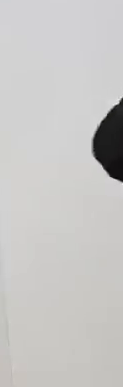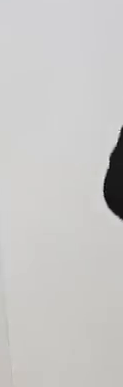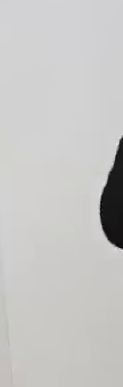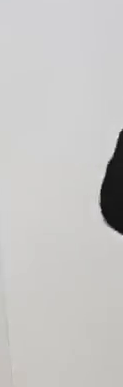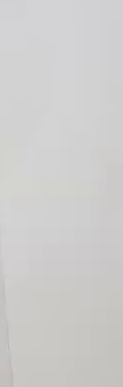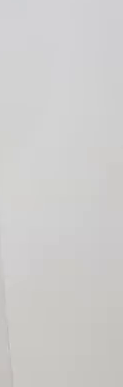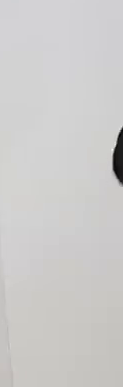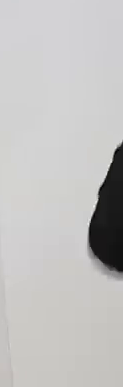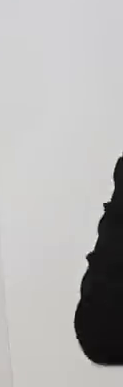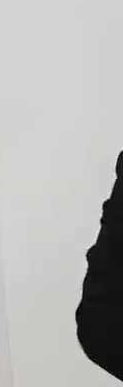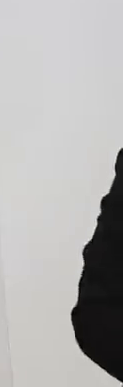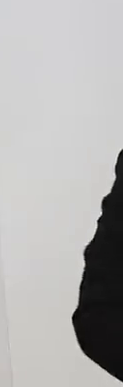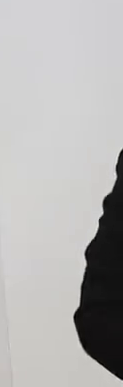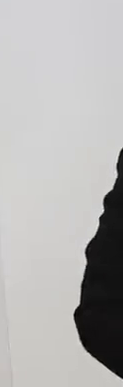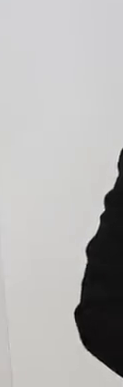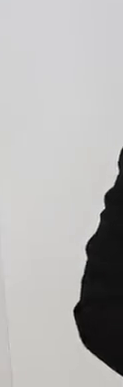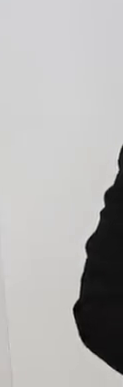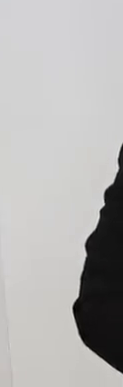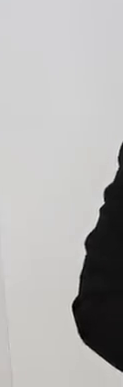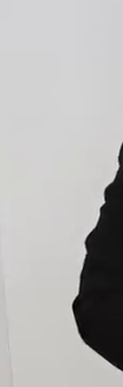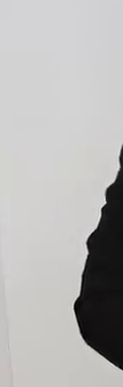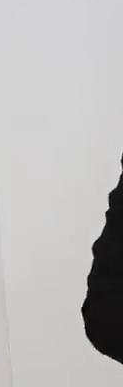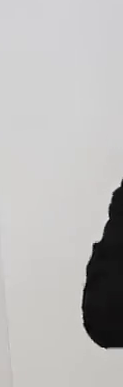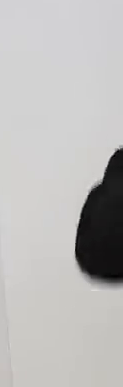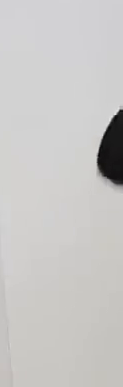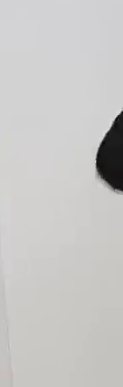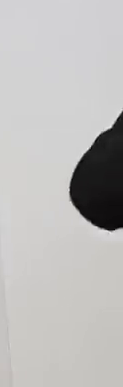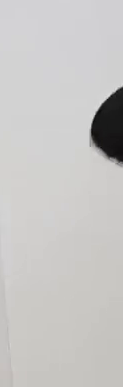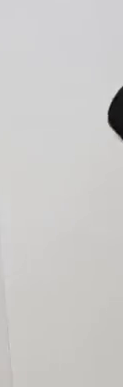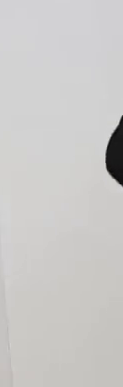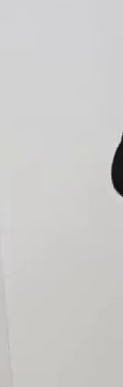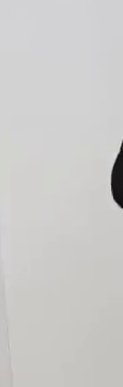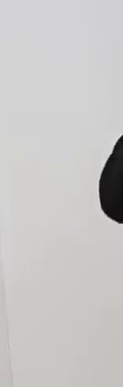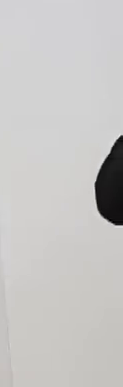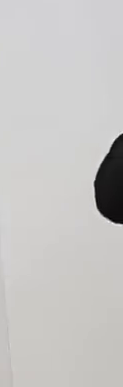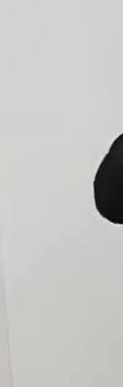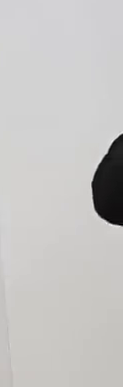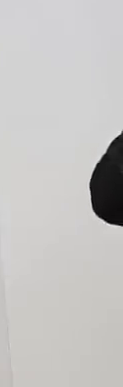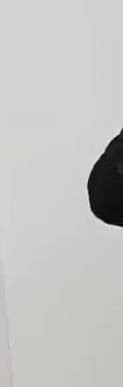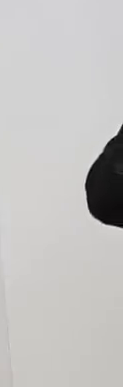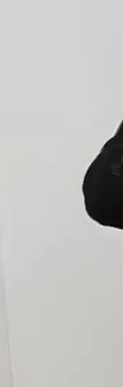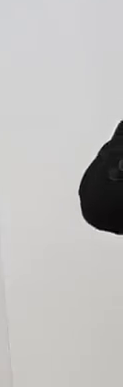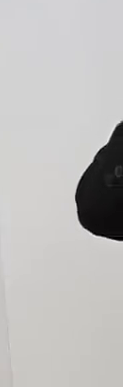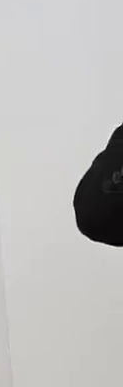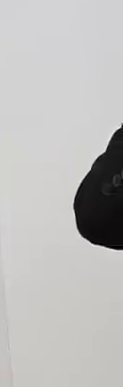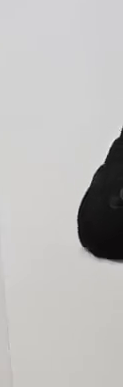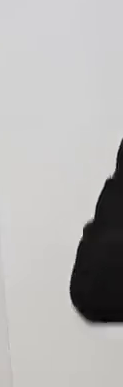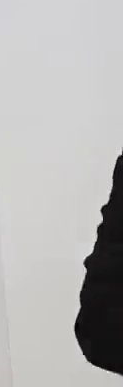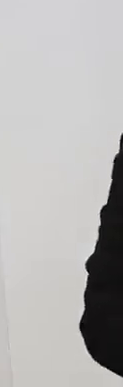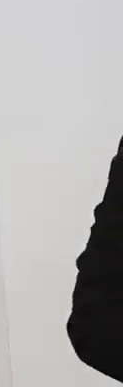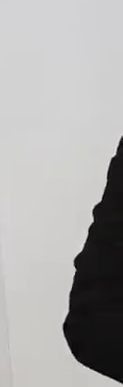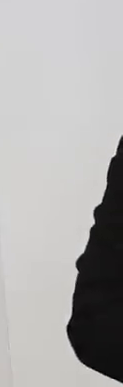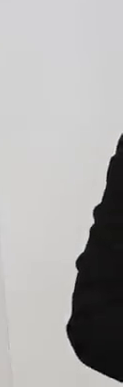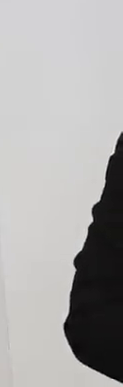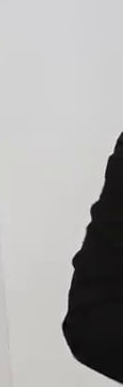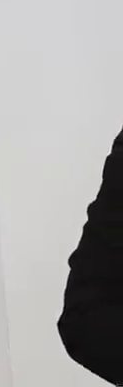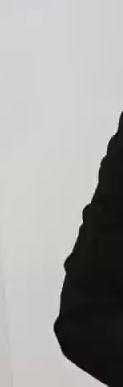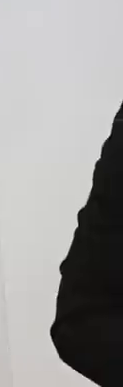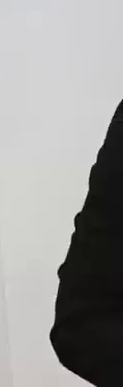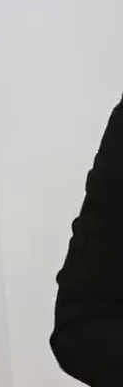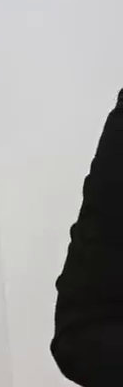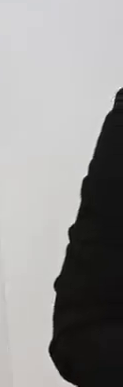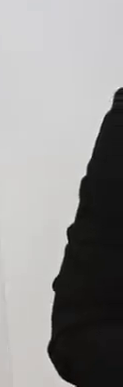있습니다. 현재 다누리의 운영 방식은 기존의 항행 모드에서 태양